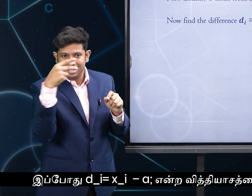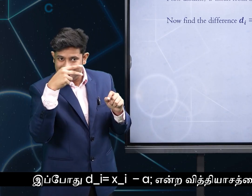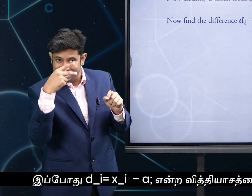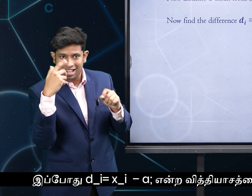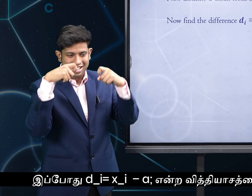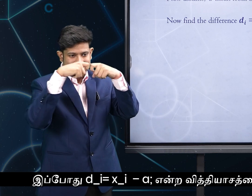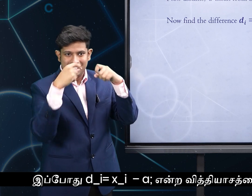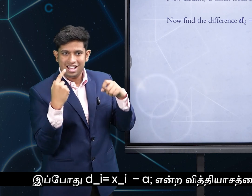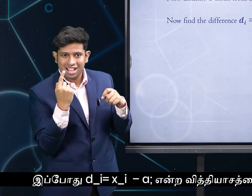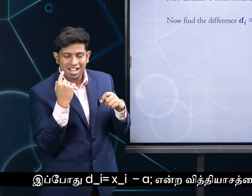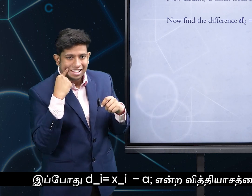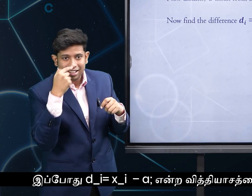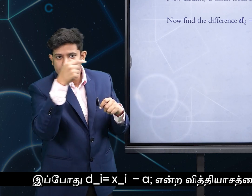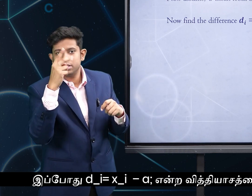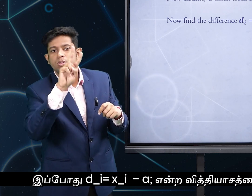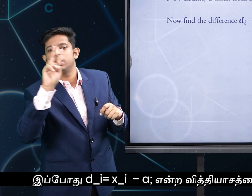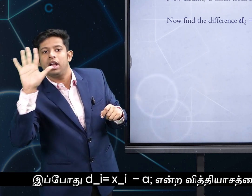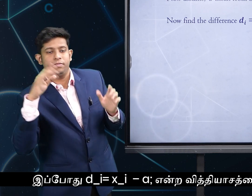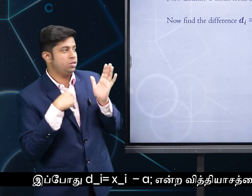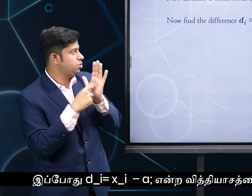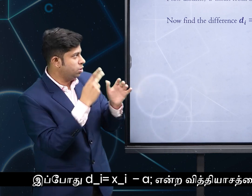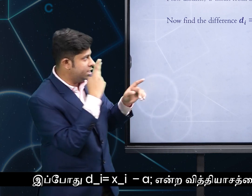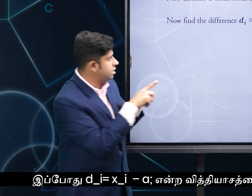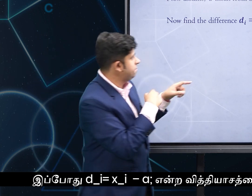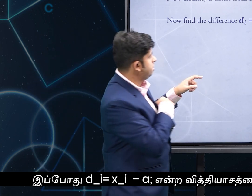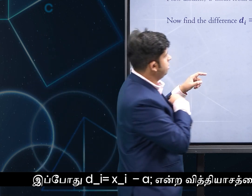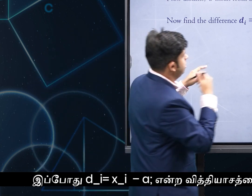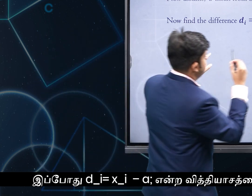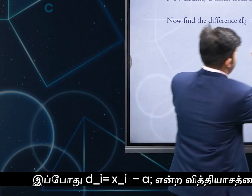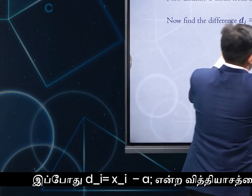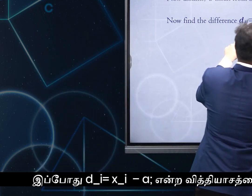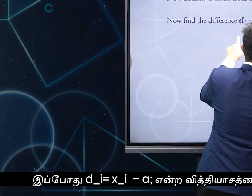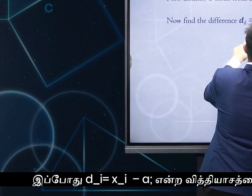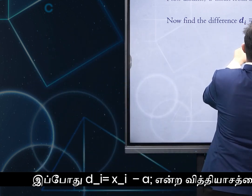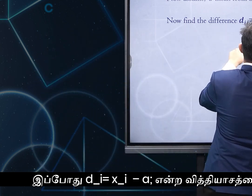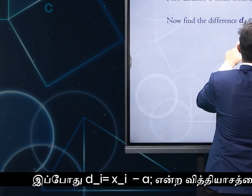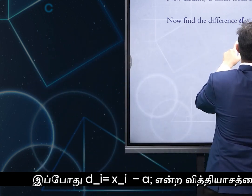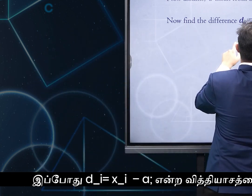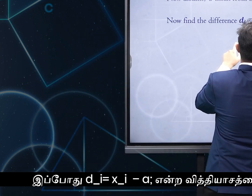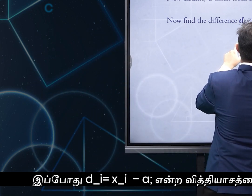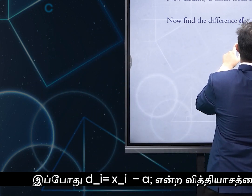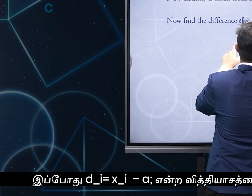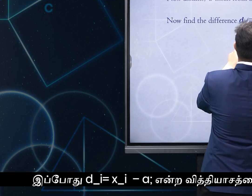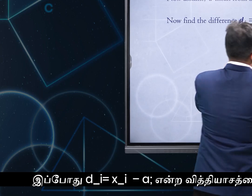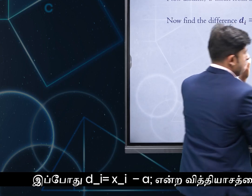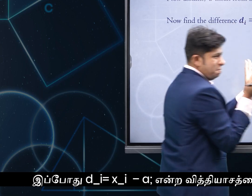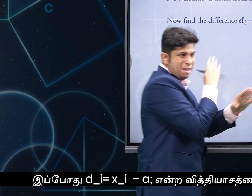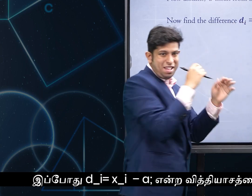என்ற வித்தியாசத்தை கண்டறியவும். d கீழ் இலக்கம் I ஈடு x கீழ் இலக்கம் I